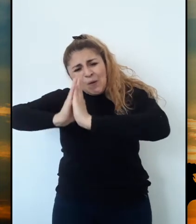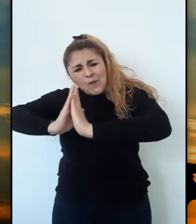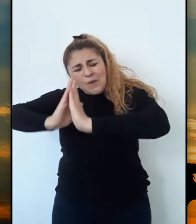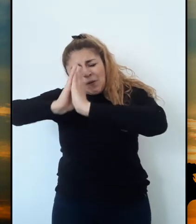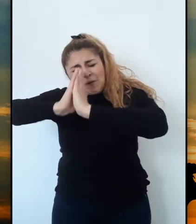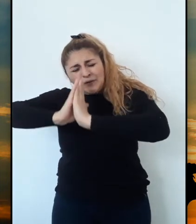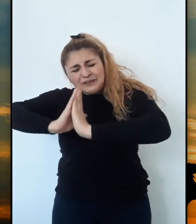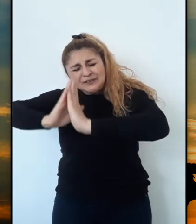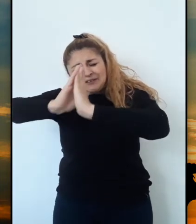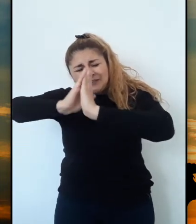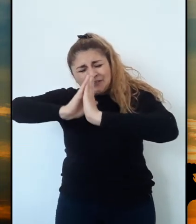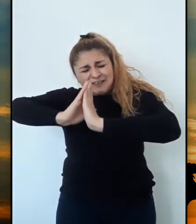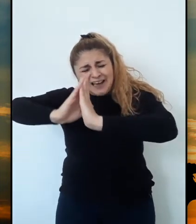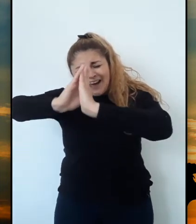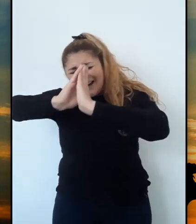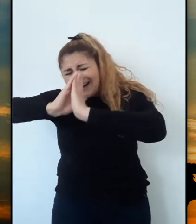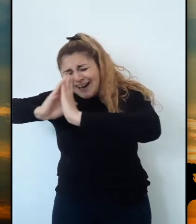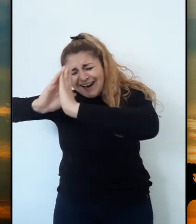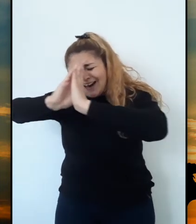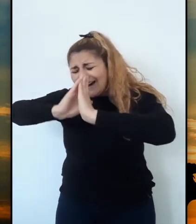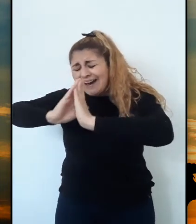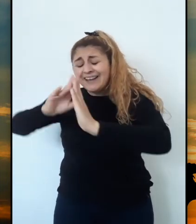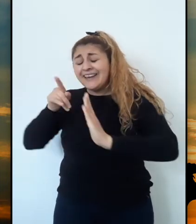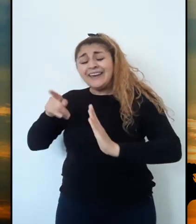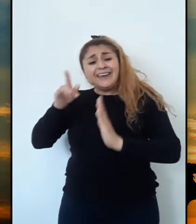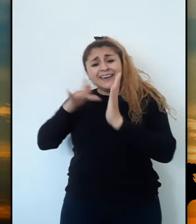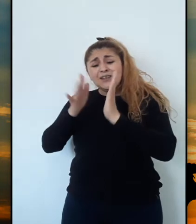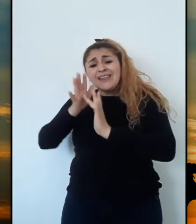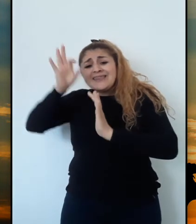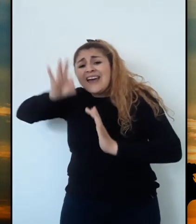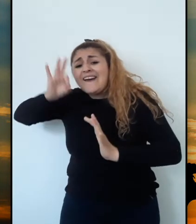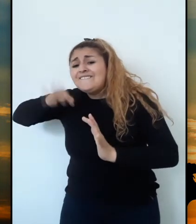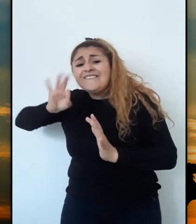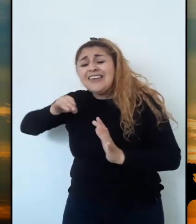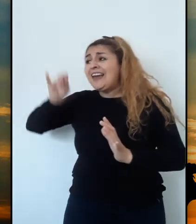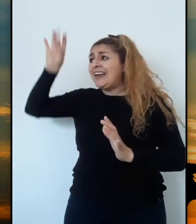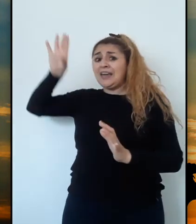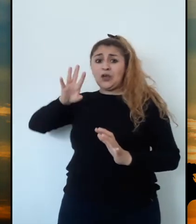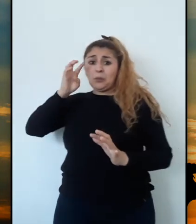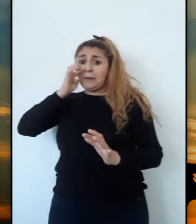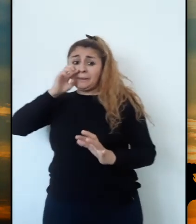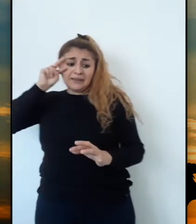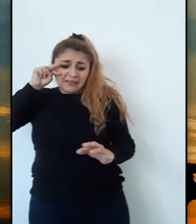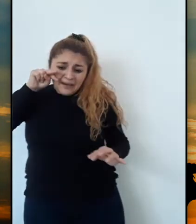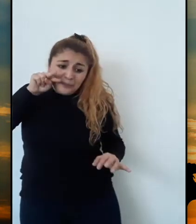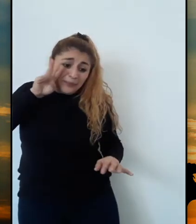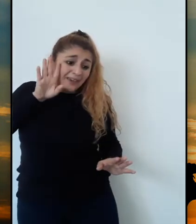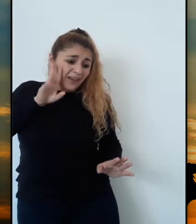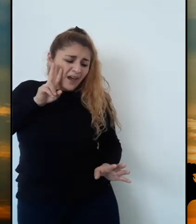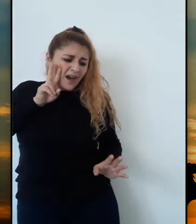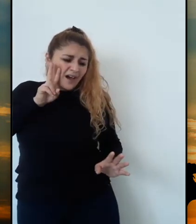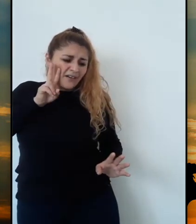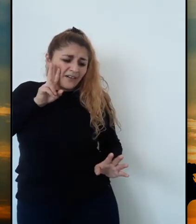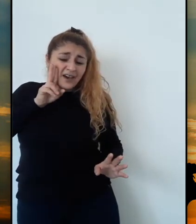las súplicas, a celui qui pouvait le sauver de la mort, las súplicas hacia aquel que